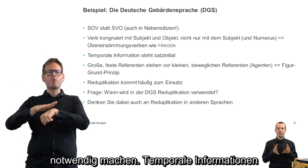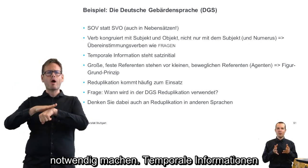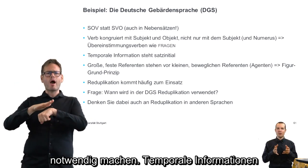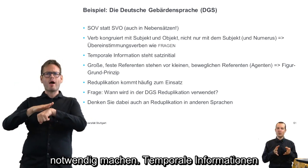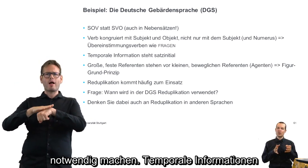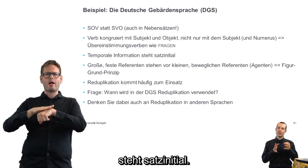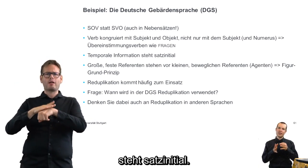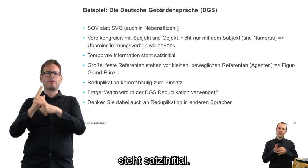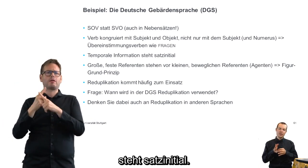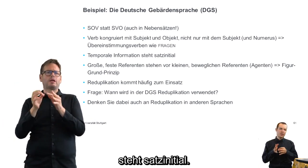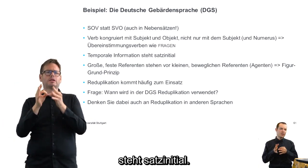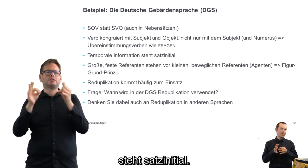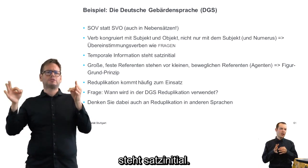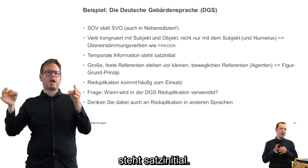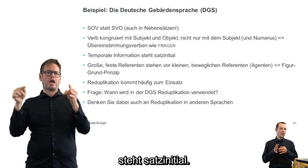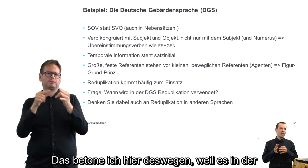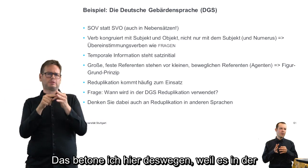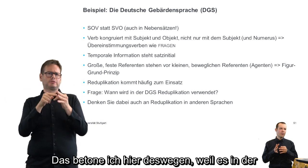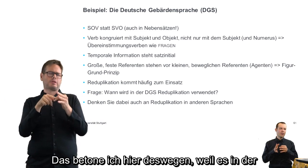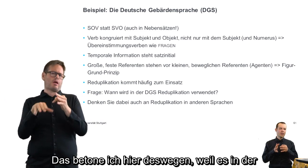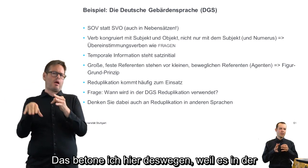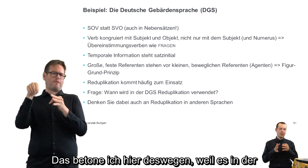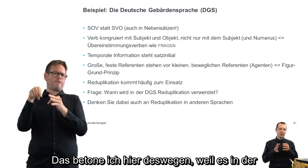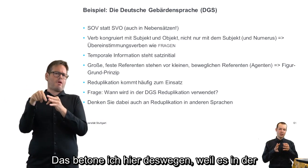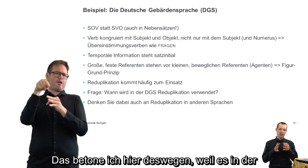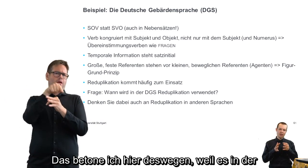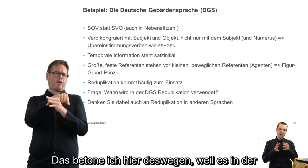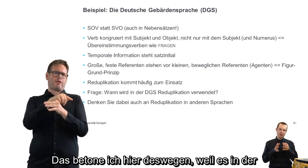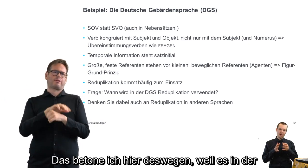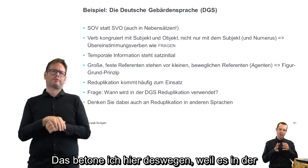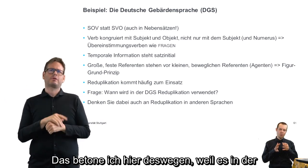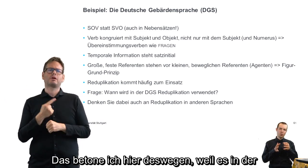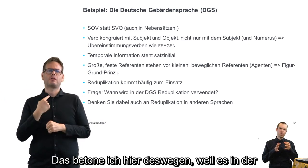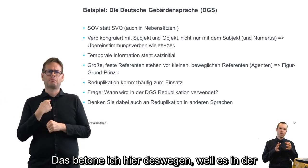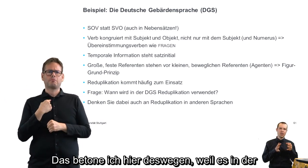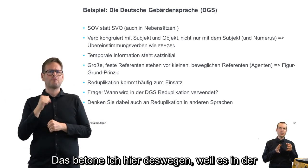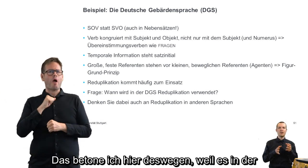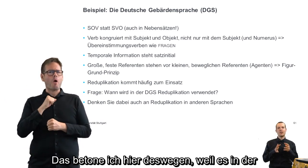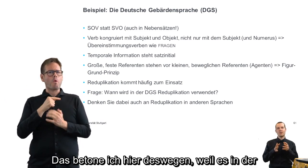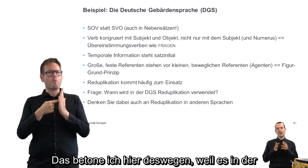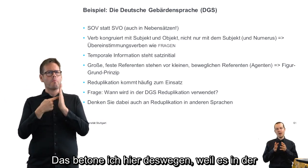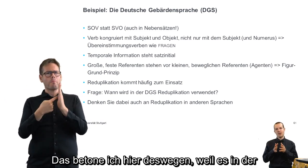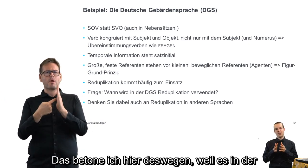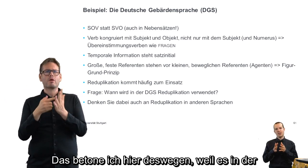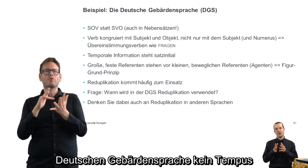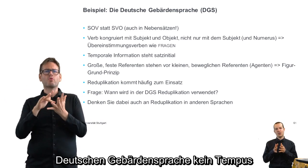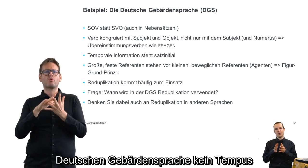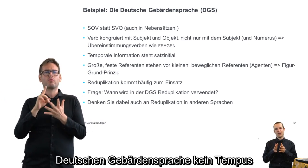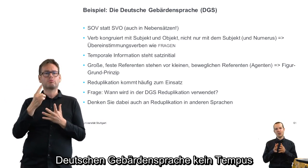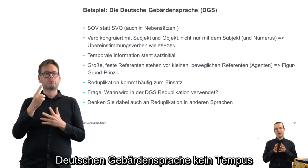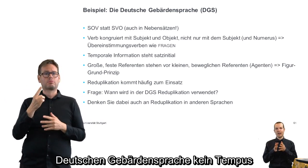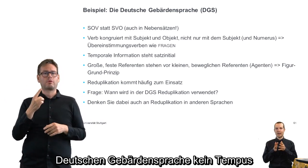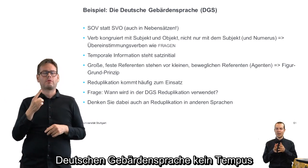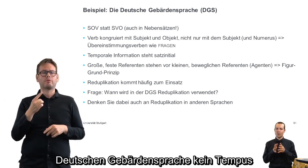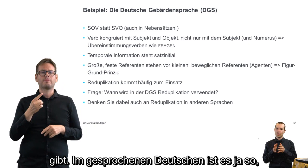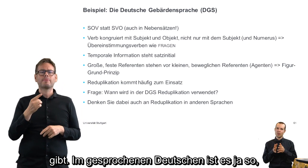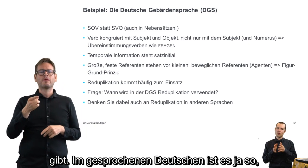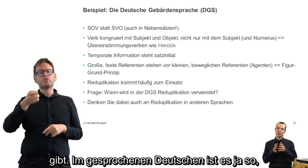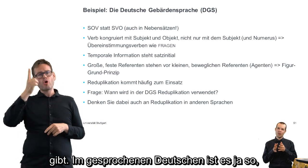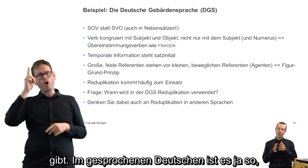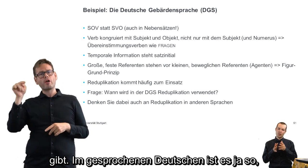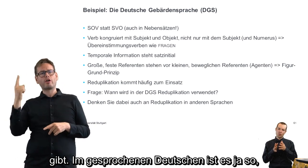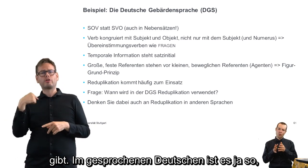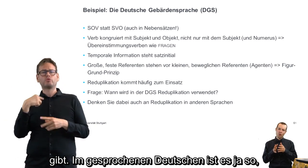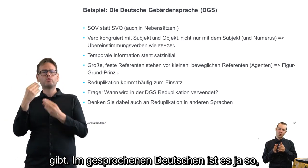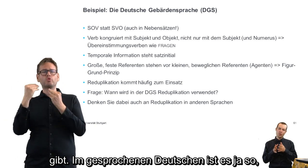temporale Information steht Satzinitial das betone ich hier deswegen weil es in der deutschen Gebärdensprache kein Tempos